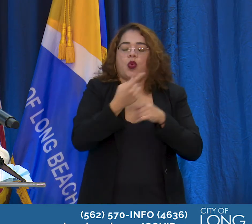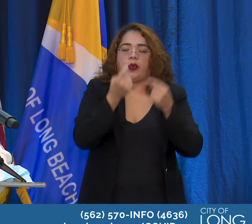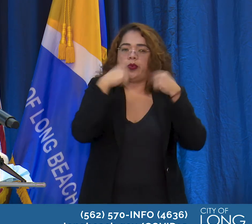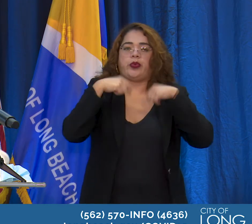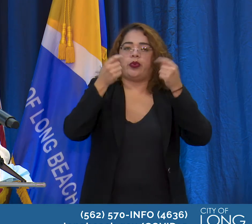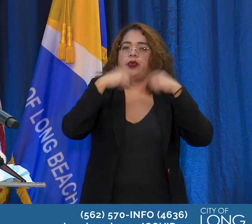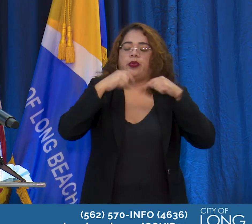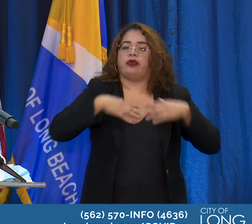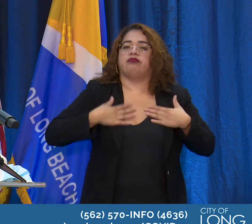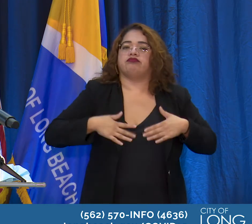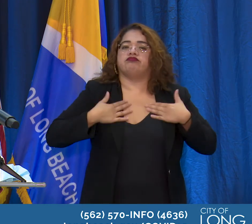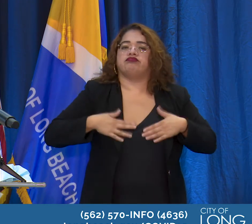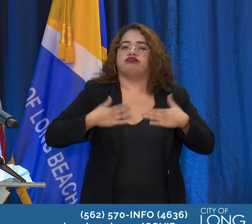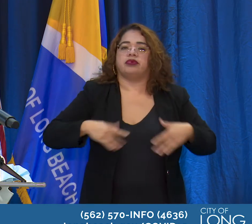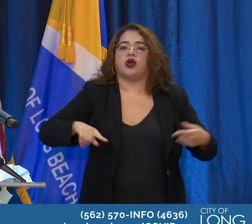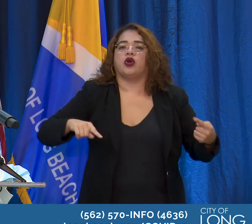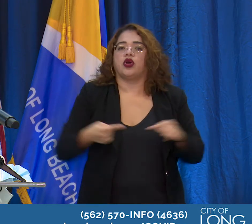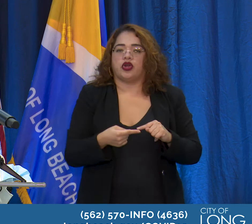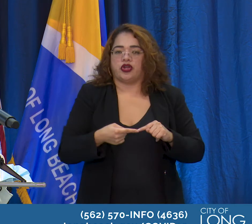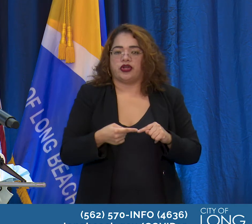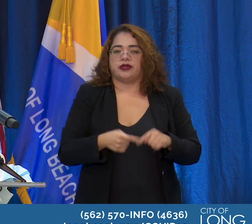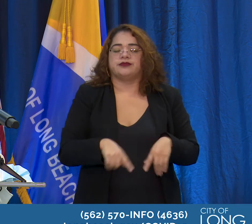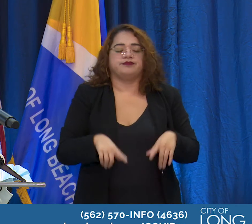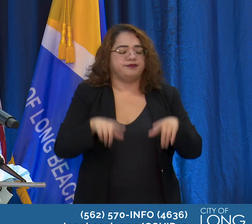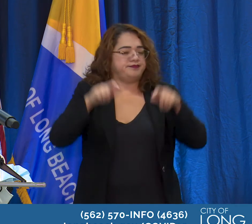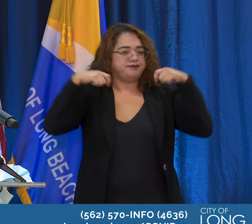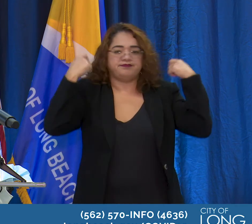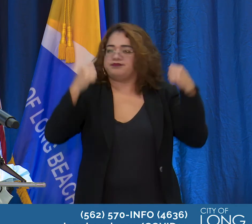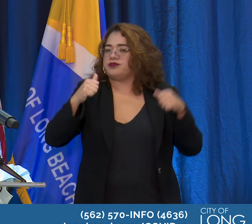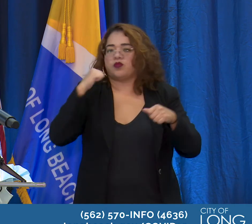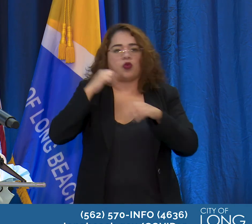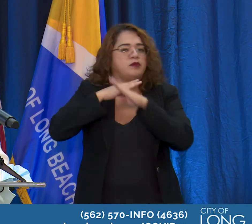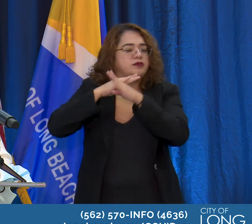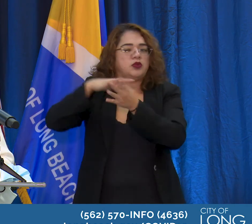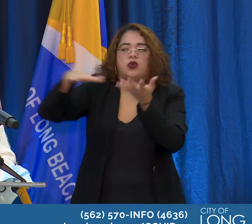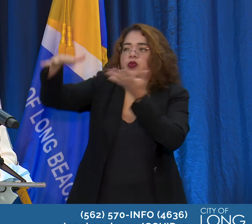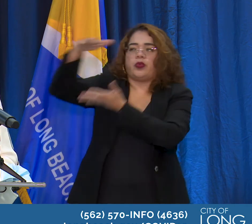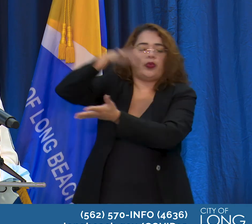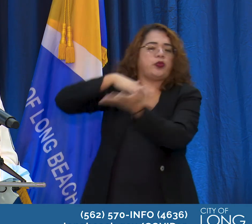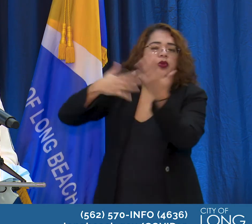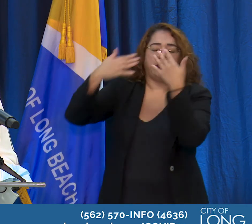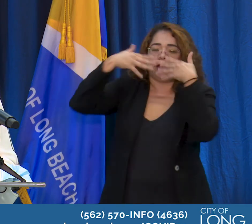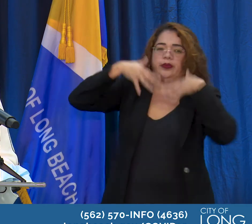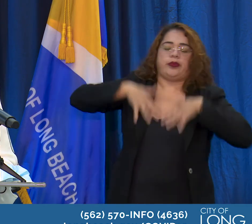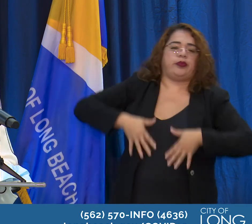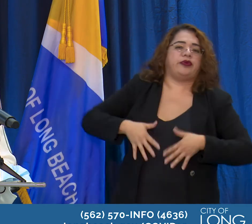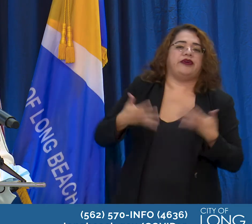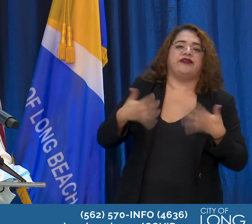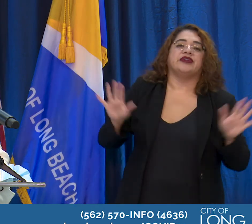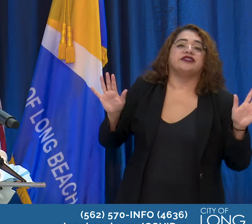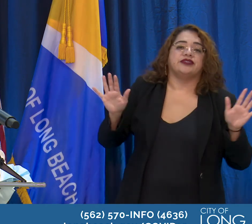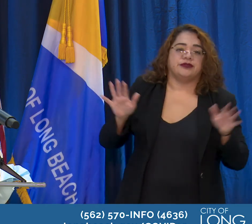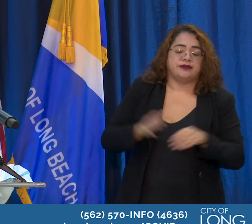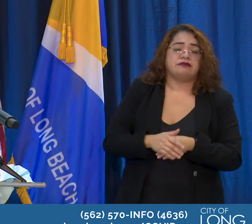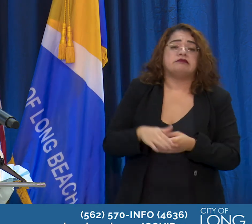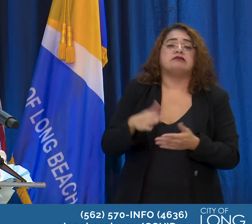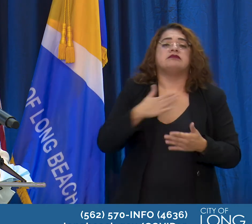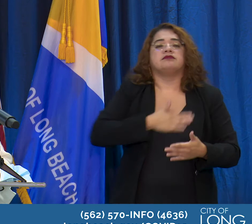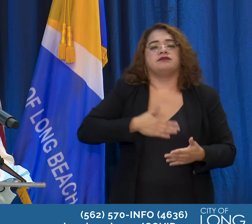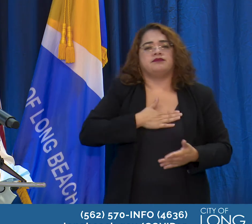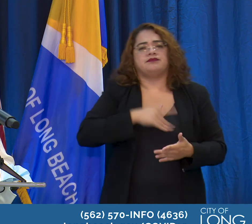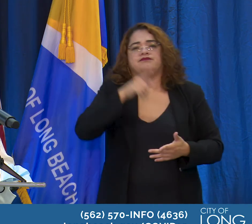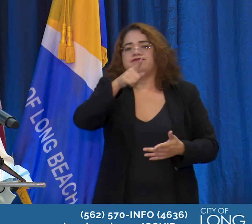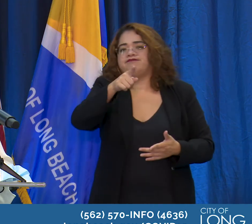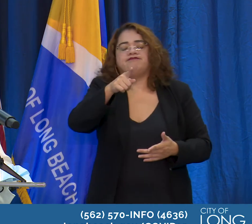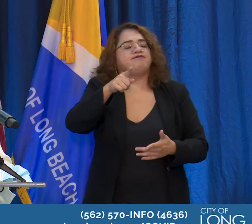esos tapados o mascarillas. Recuerde que por favor reduzca su exposición al aire